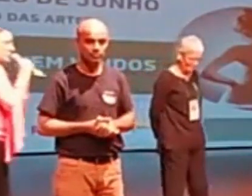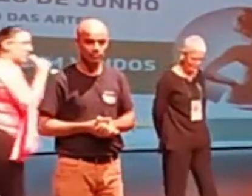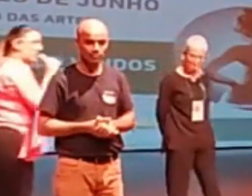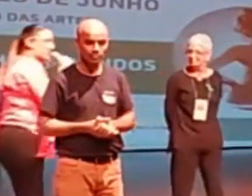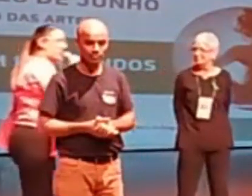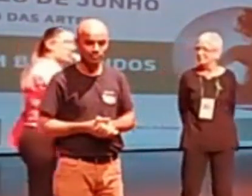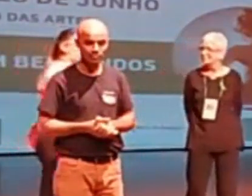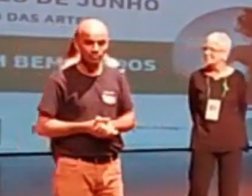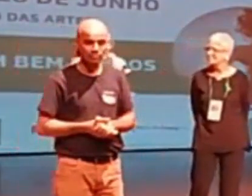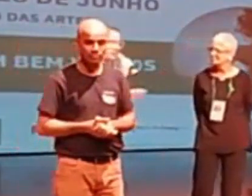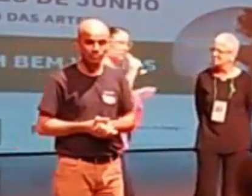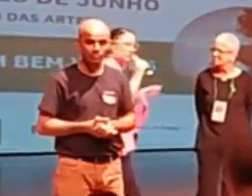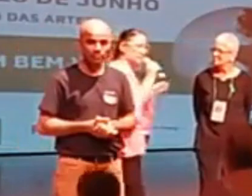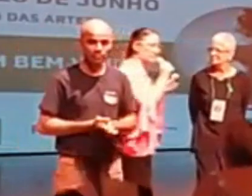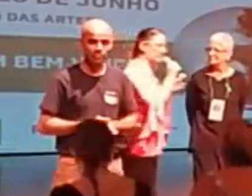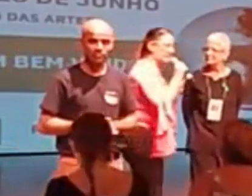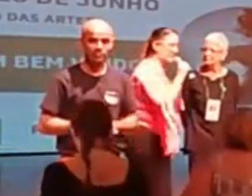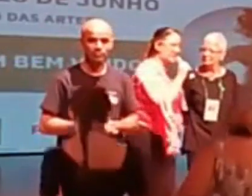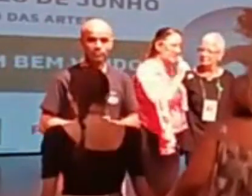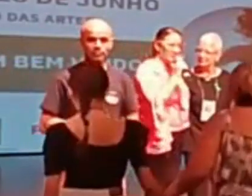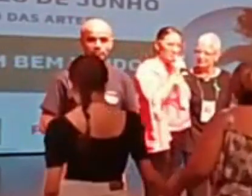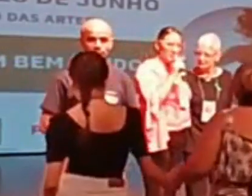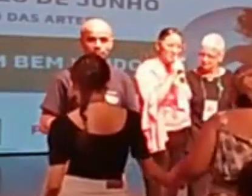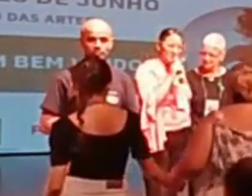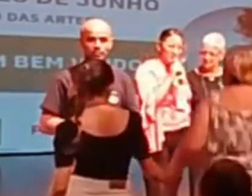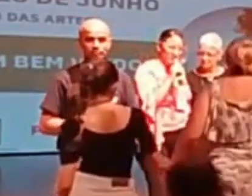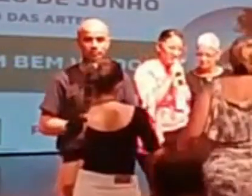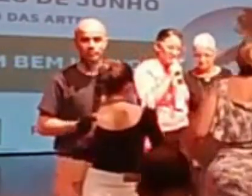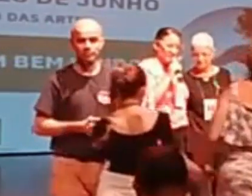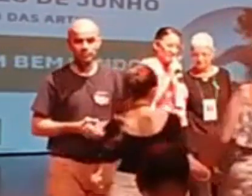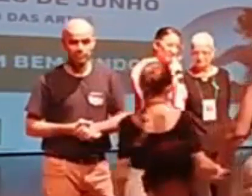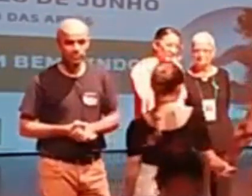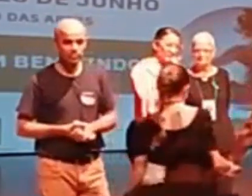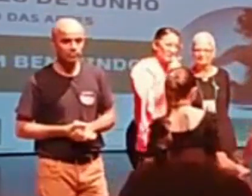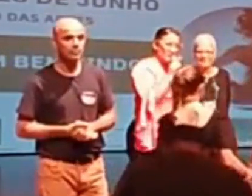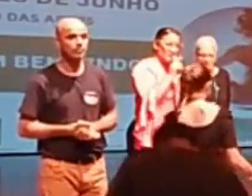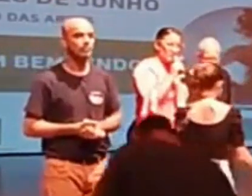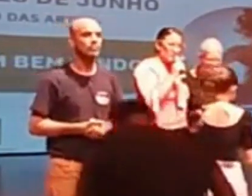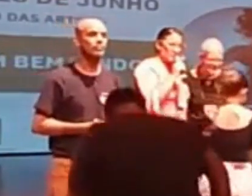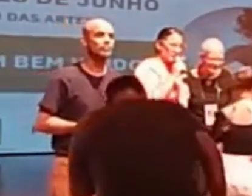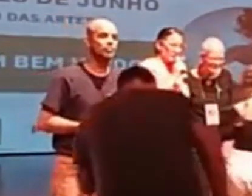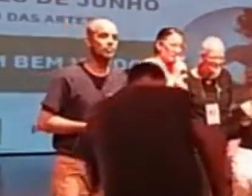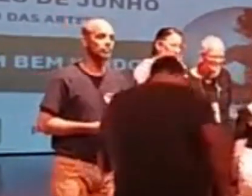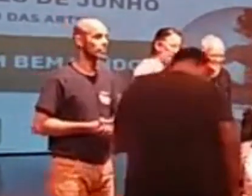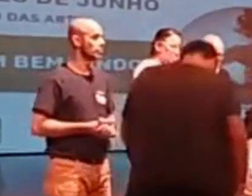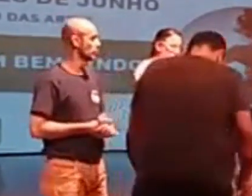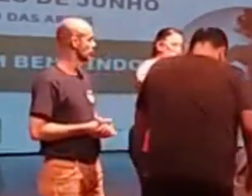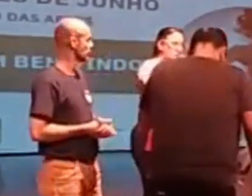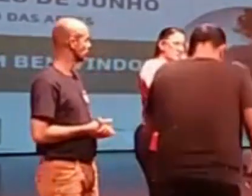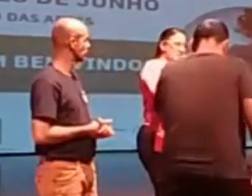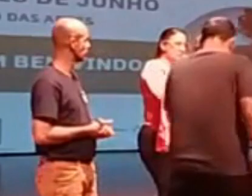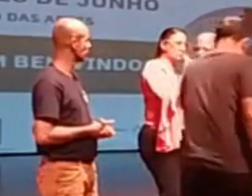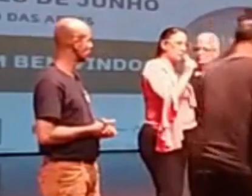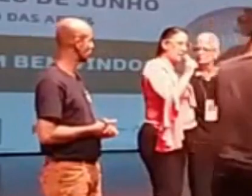Sejam bem-vindos. Gente, eu pedi para a doutora Patrícia Ítalo Mendes permanecer aqui, porque com a autorização dos pais